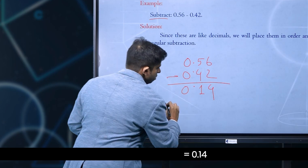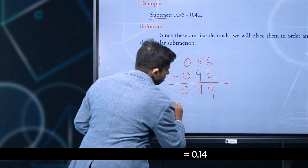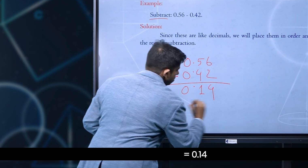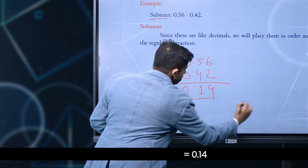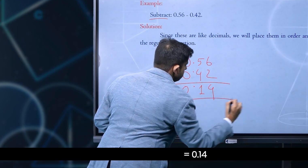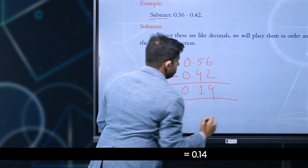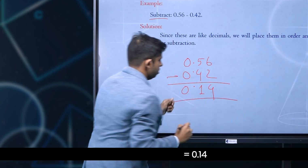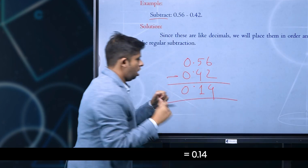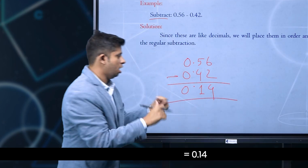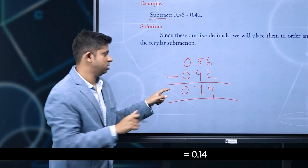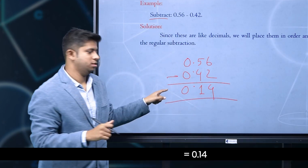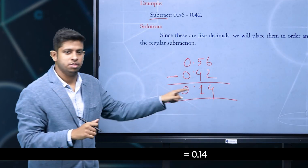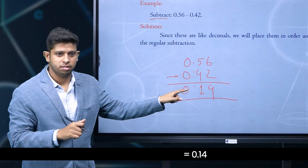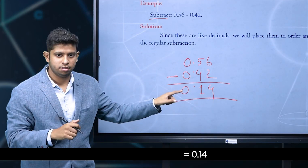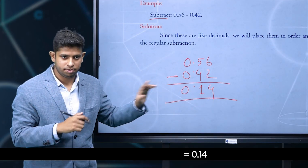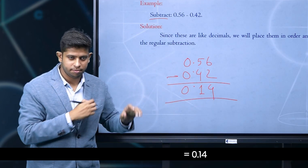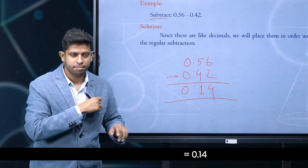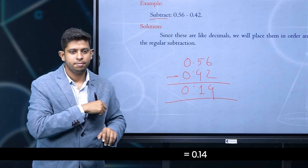बरोबर 0.14.